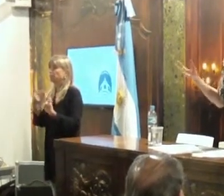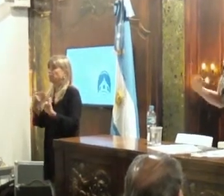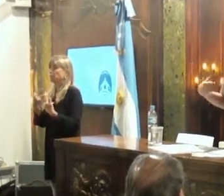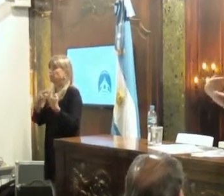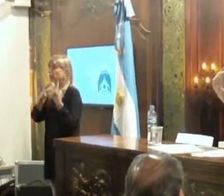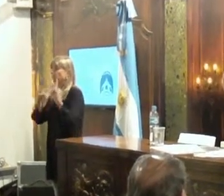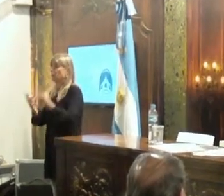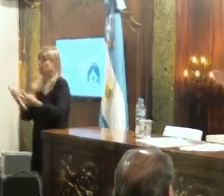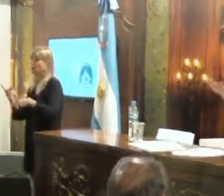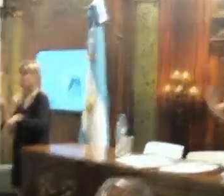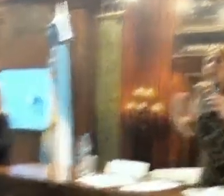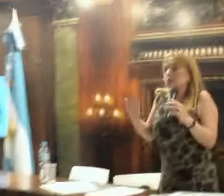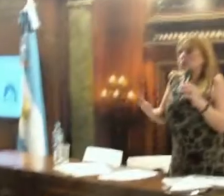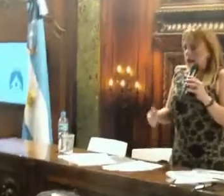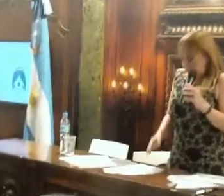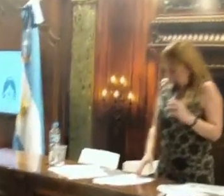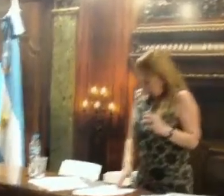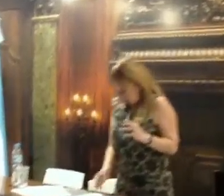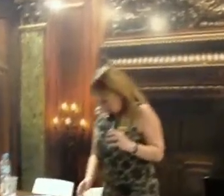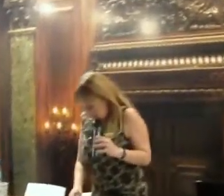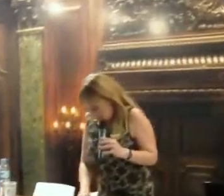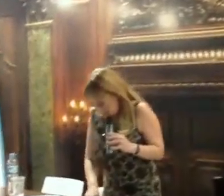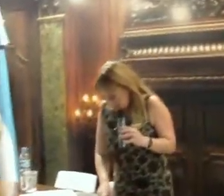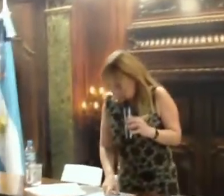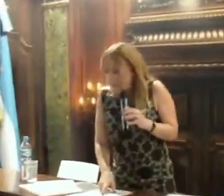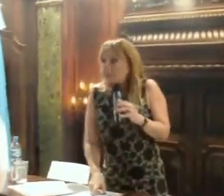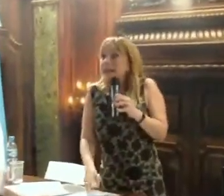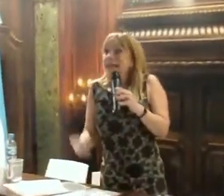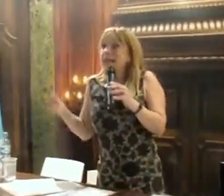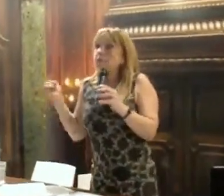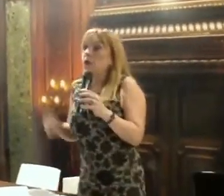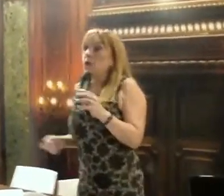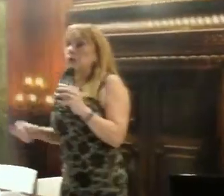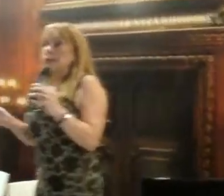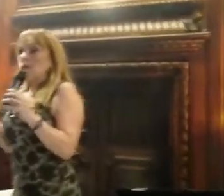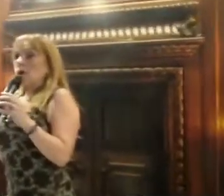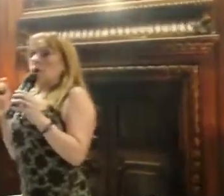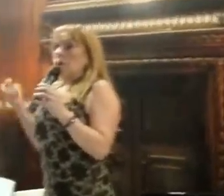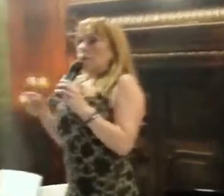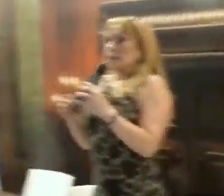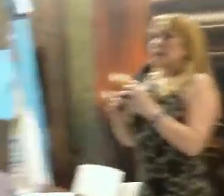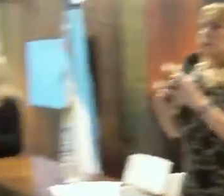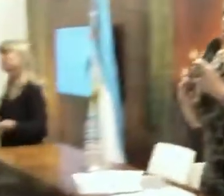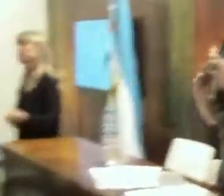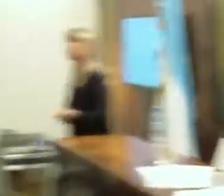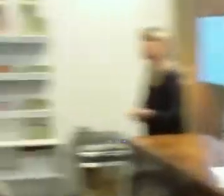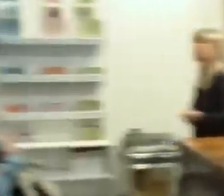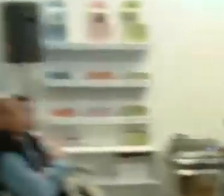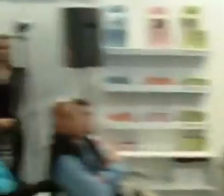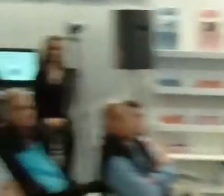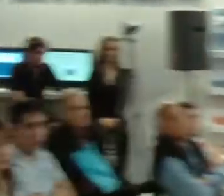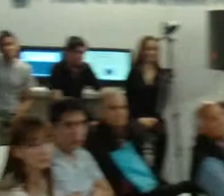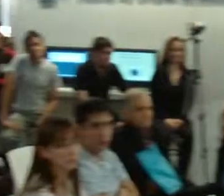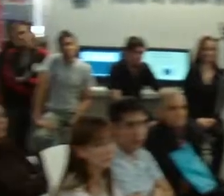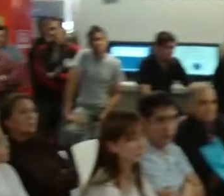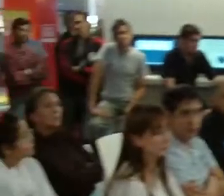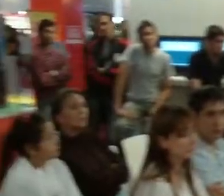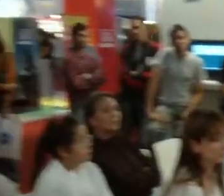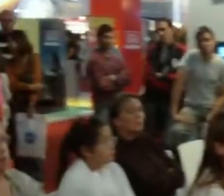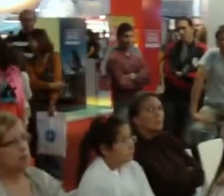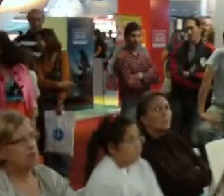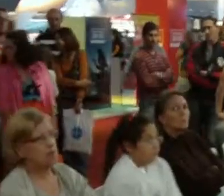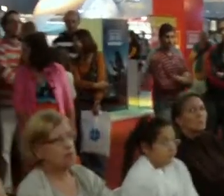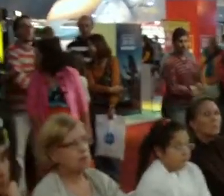el horario no pico, verdaderamente no solamente es discriminatorio. Y por último, un principio que me parece fundamental en